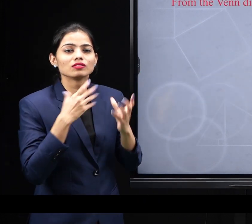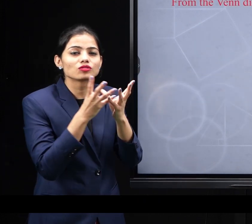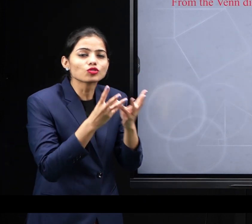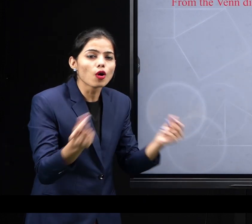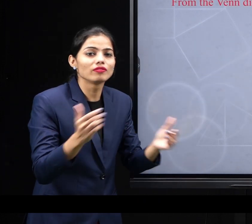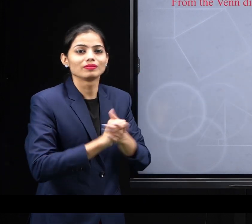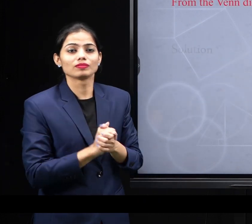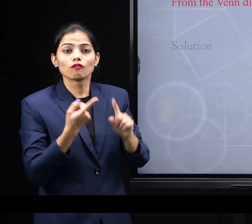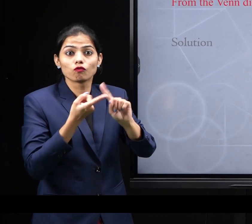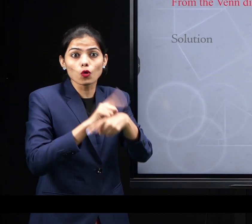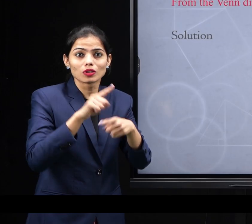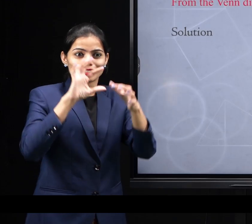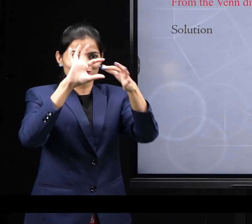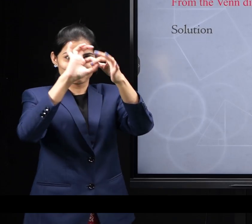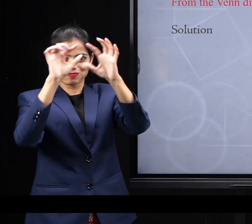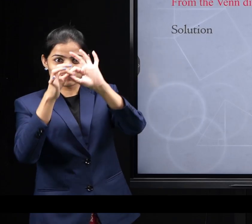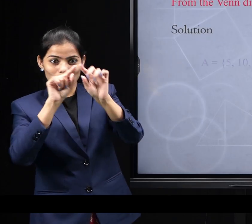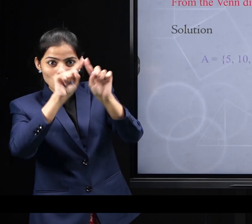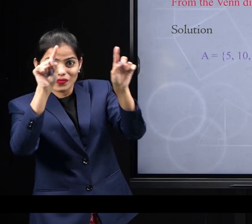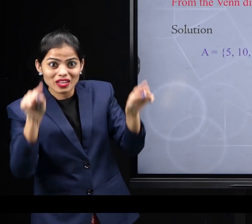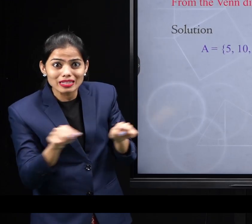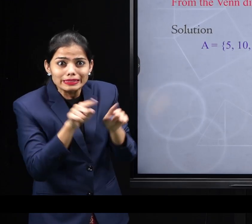विलयन वन आरेख से